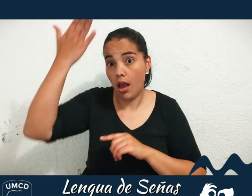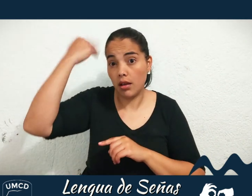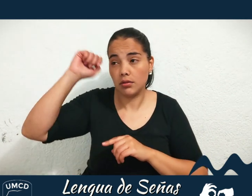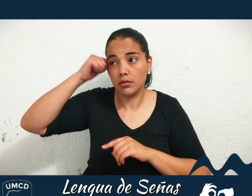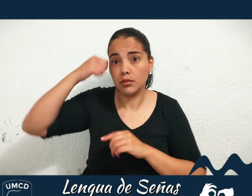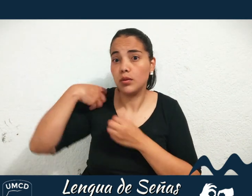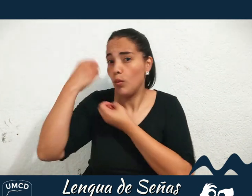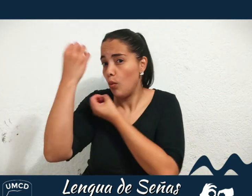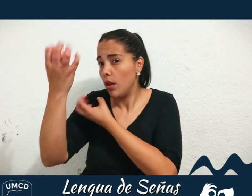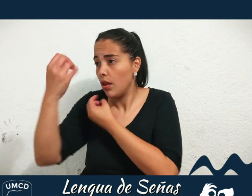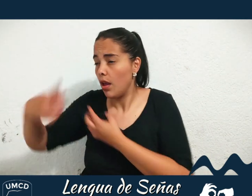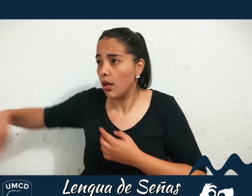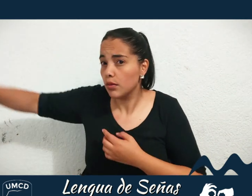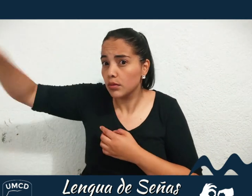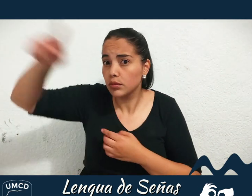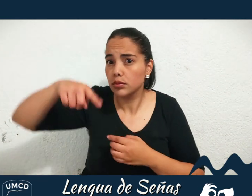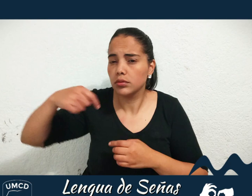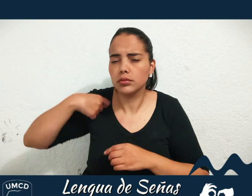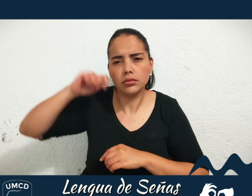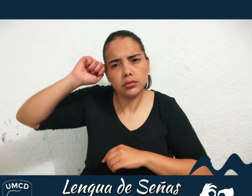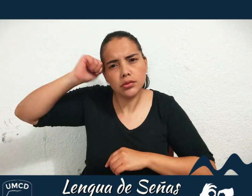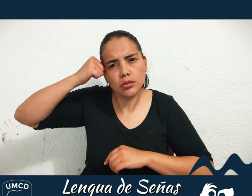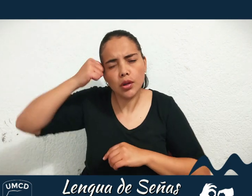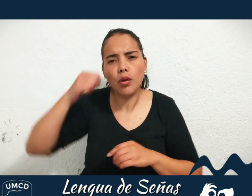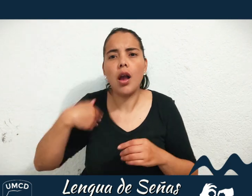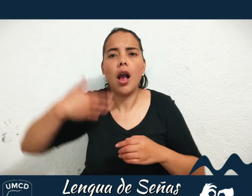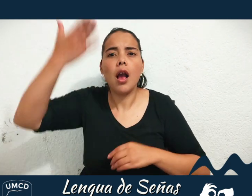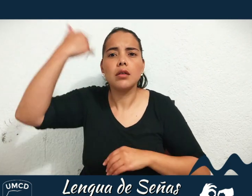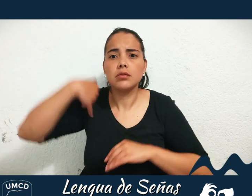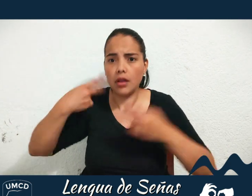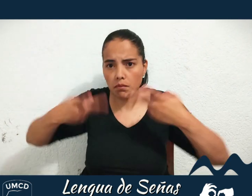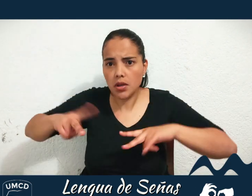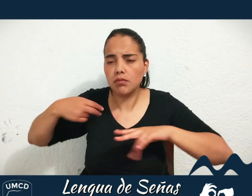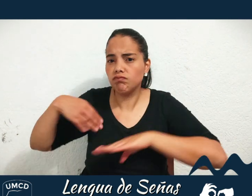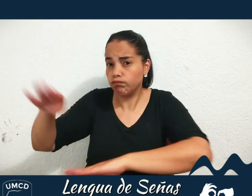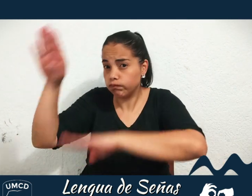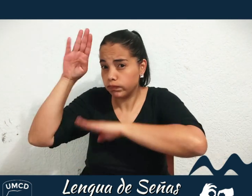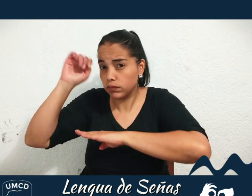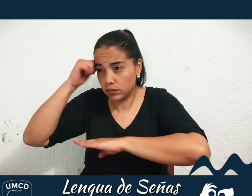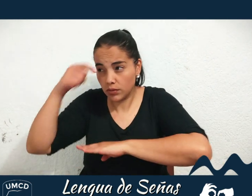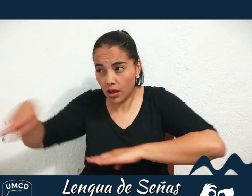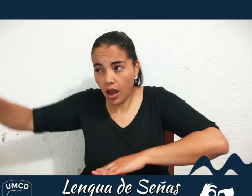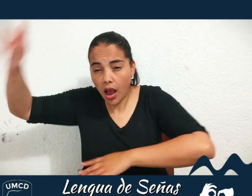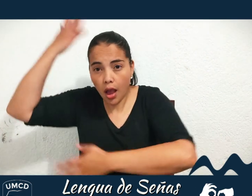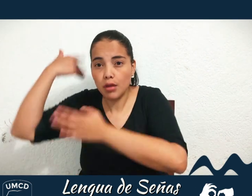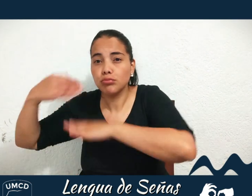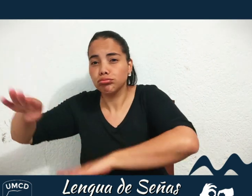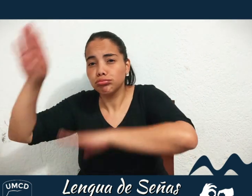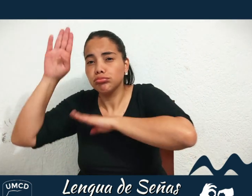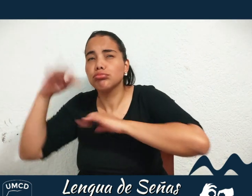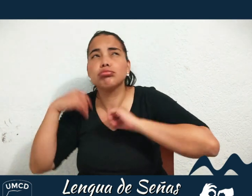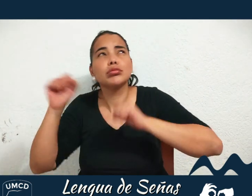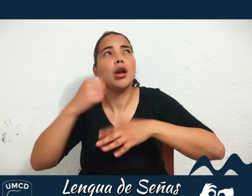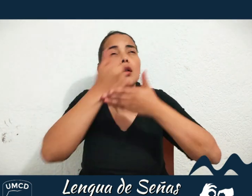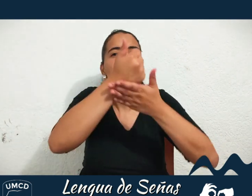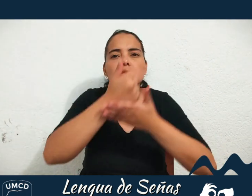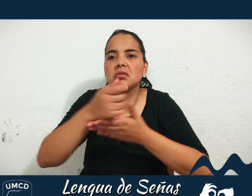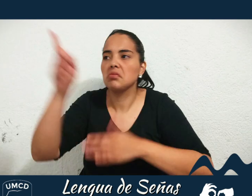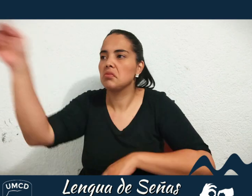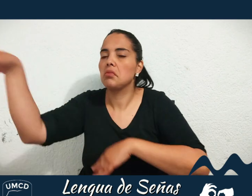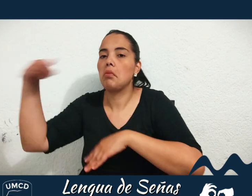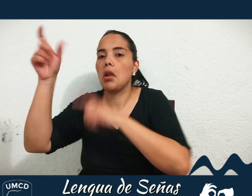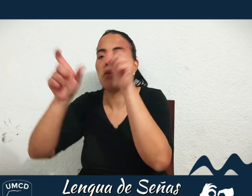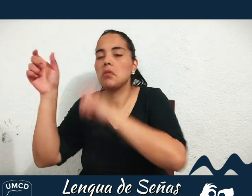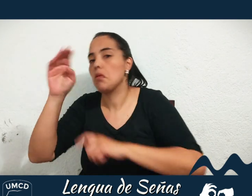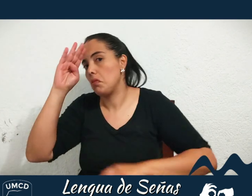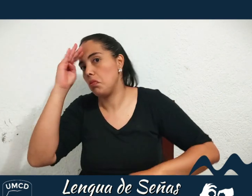lo que estaba sucediendo, les trae a la memoria el compromiso que ellos habían hecho en favor del resto de las tribus